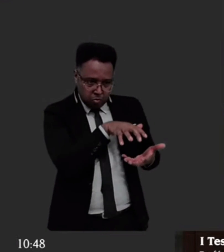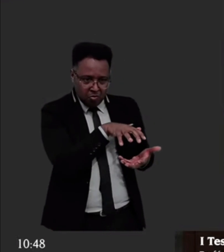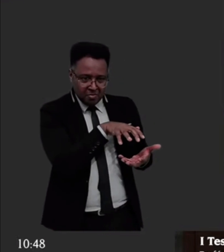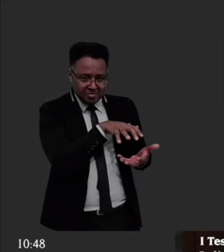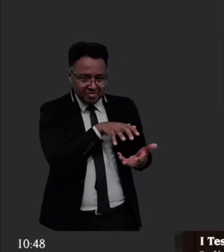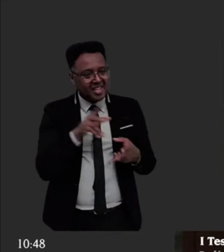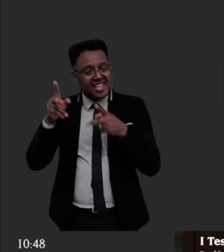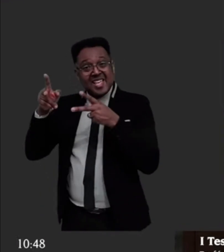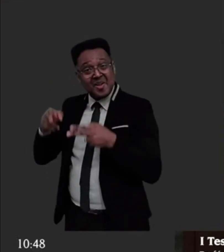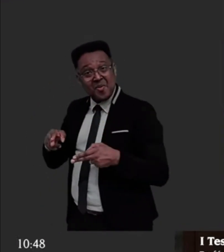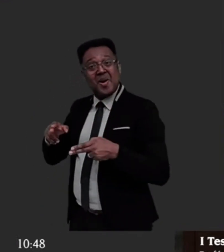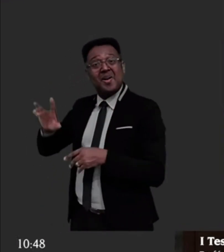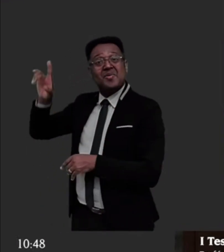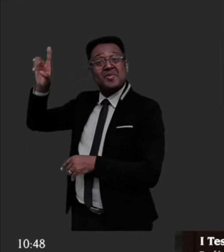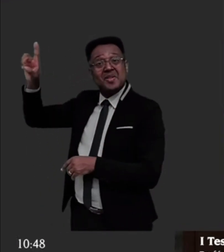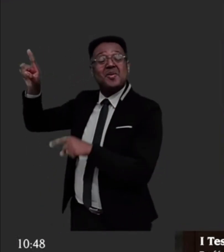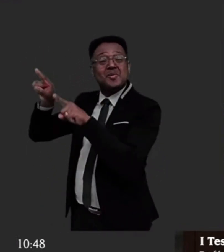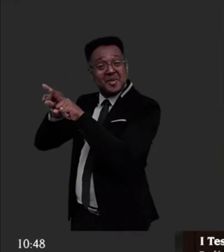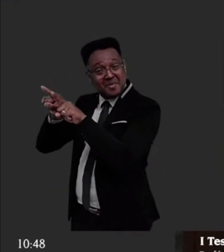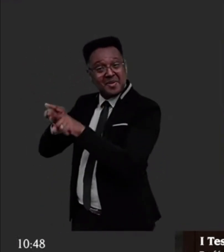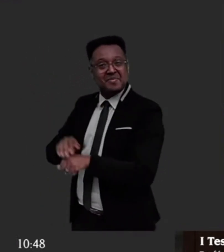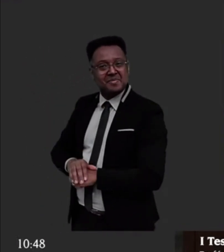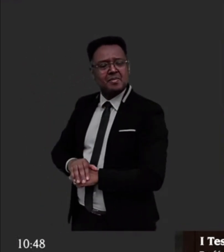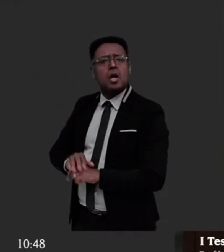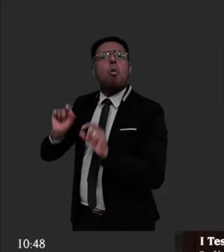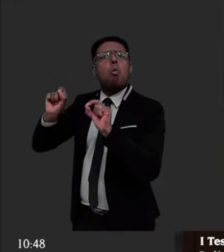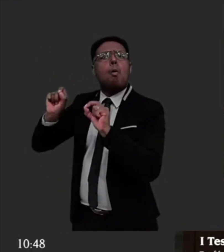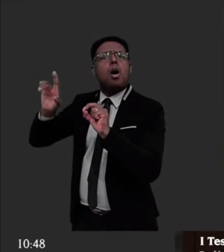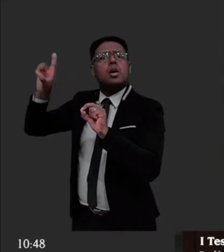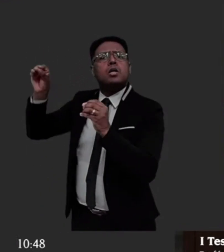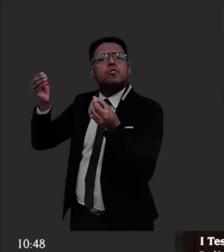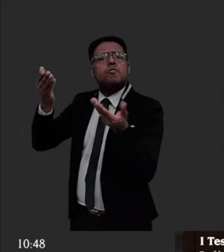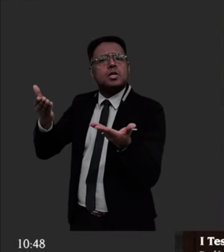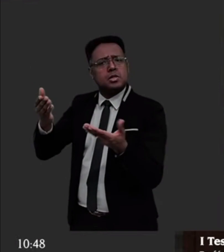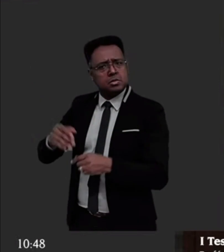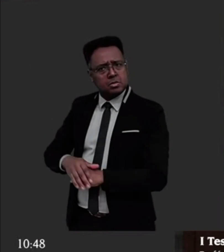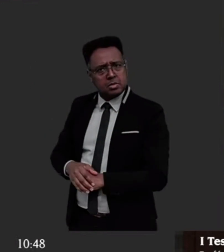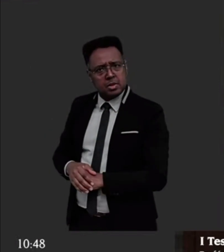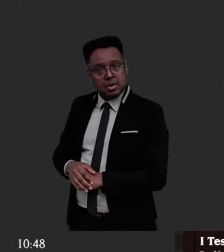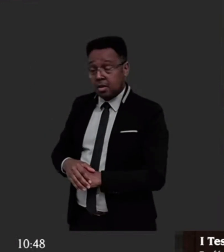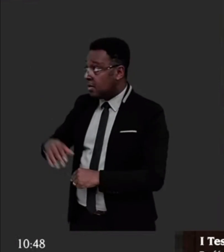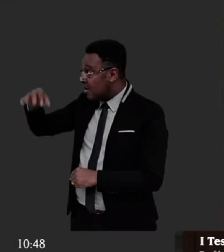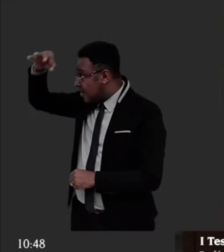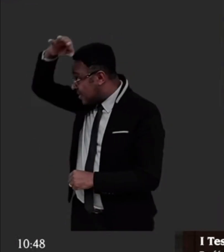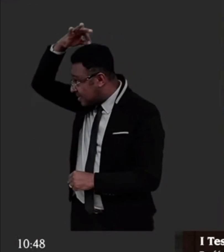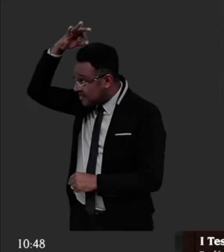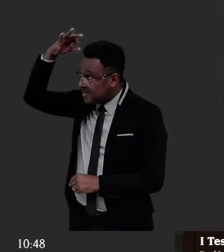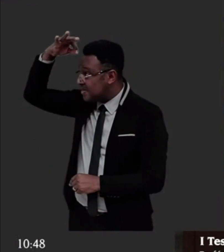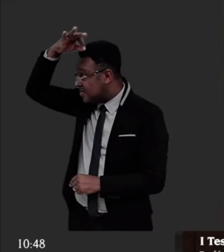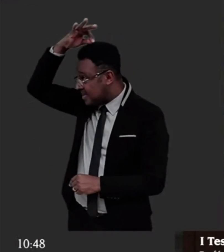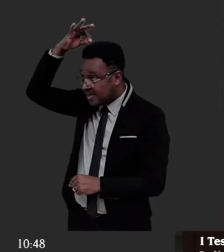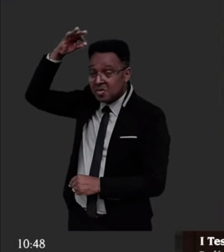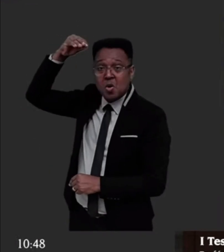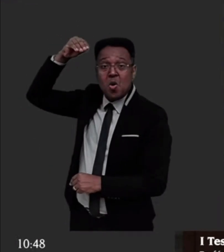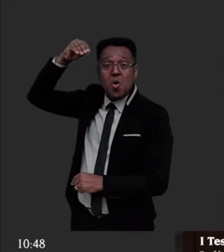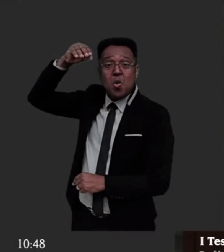nossa responsabilidade? O Espírito Santo. Não há nada neste mundo que tenha maior valor do que o Espírito